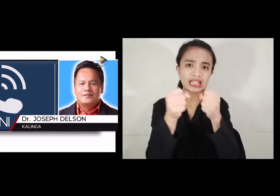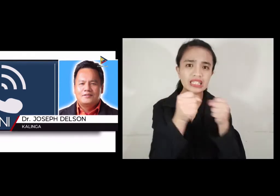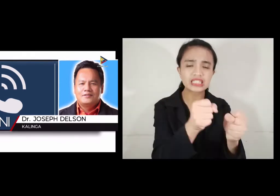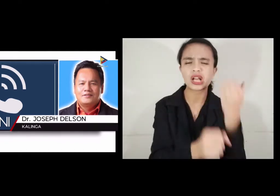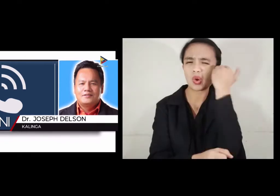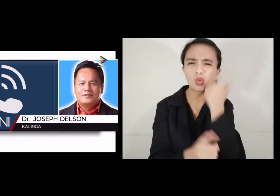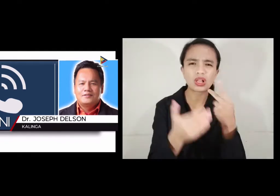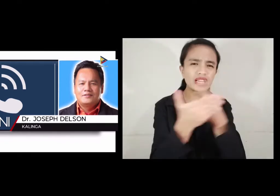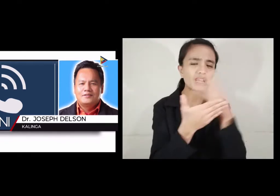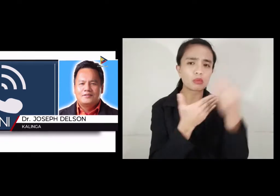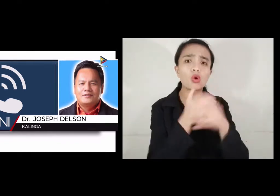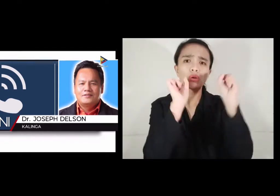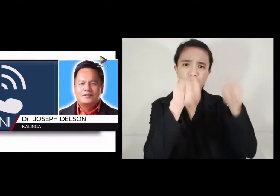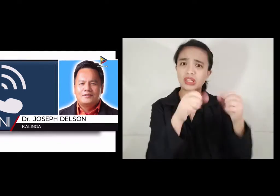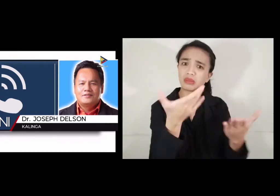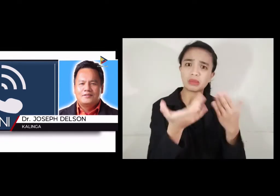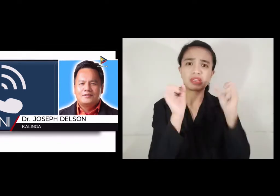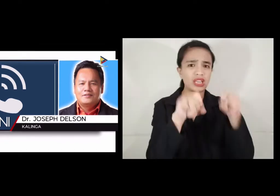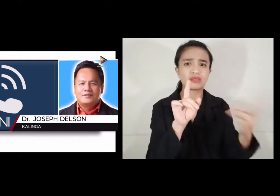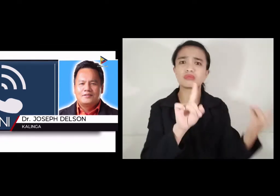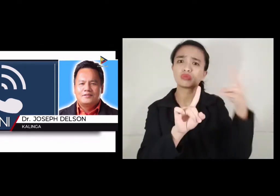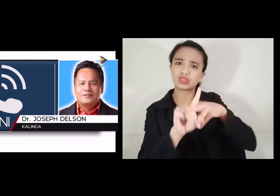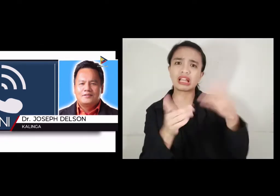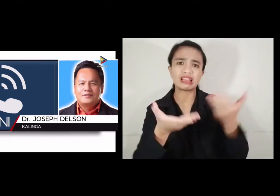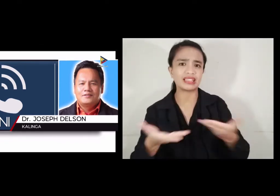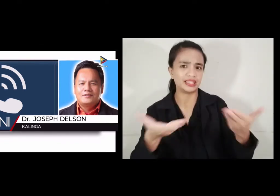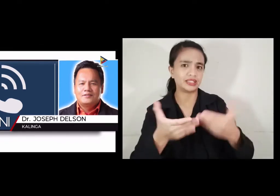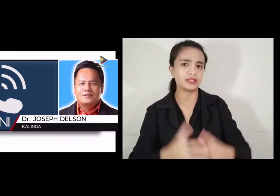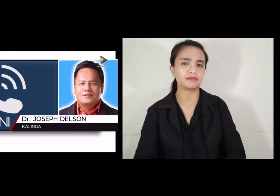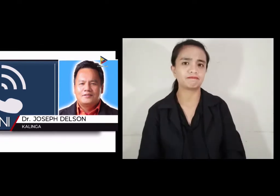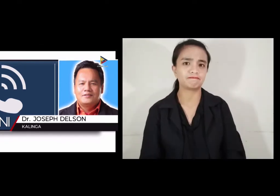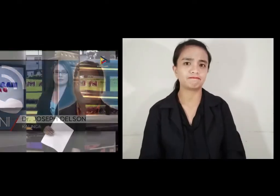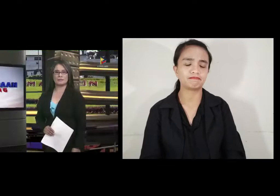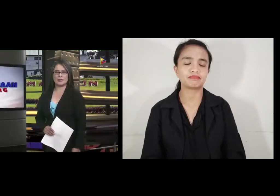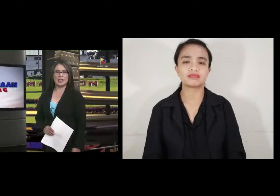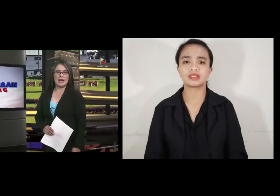programs na pwedeng i-apply natin dito eh.